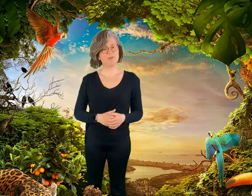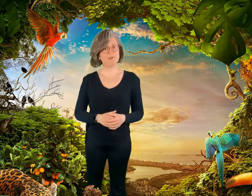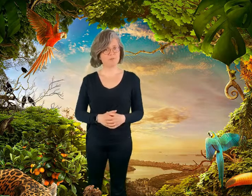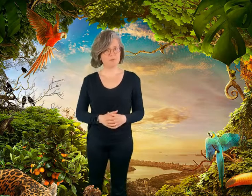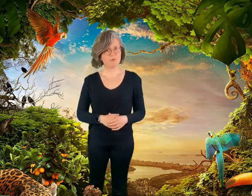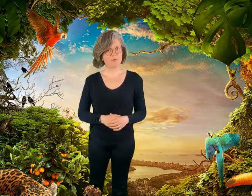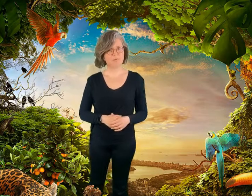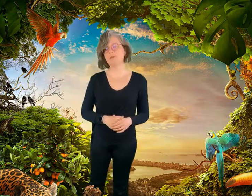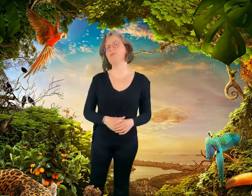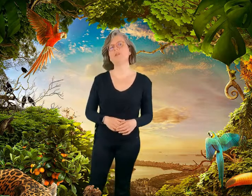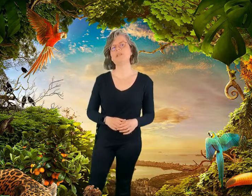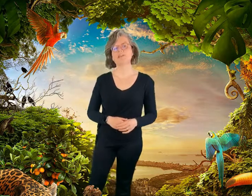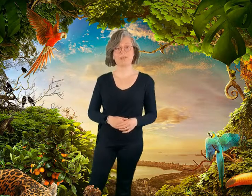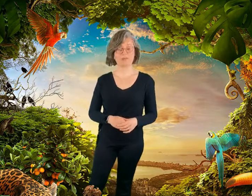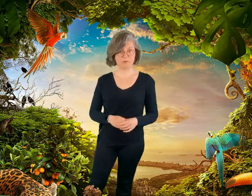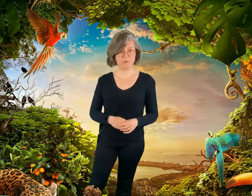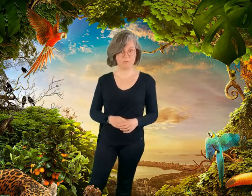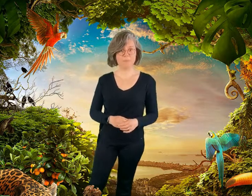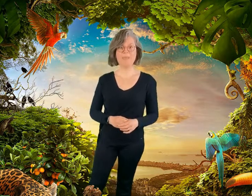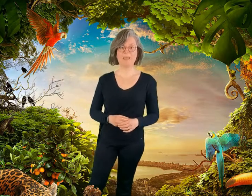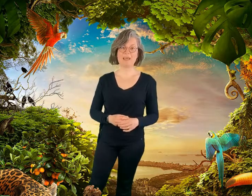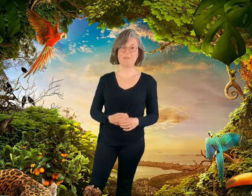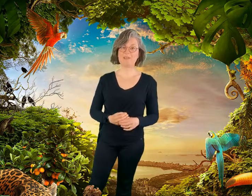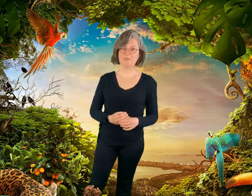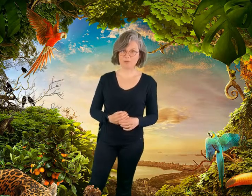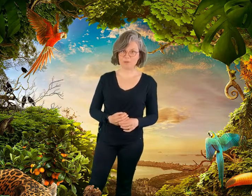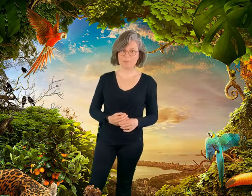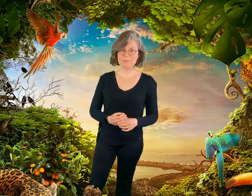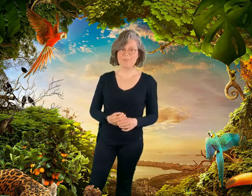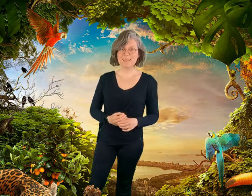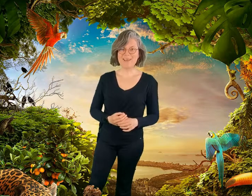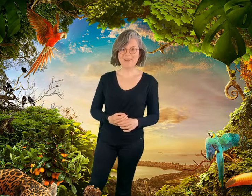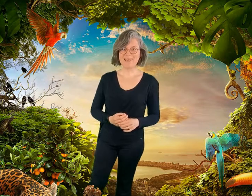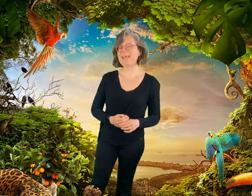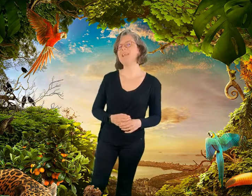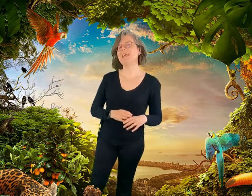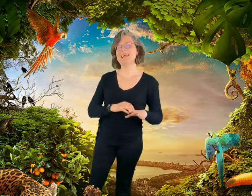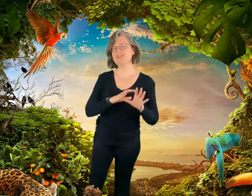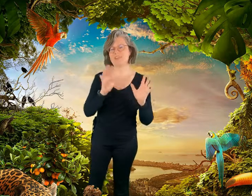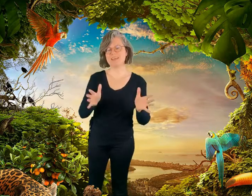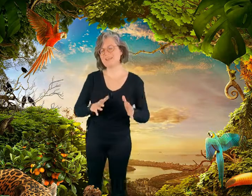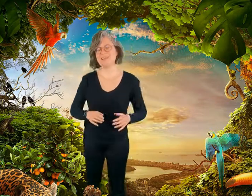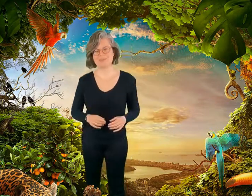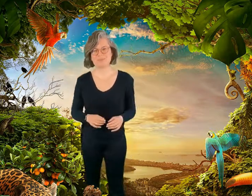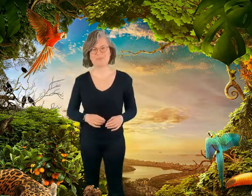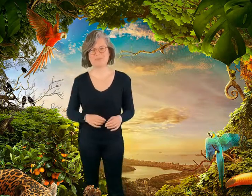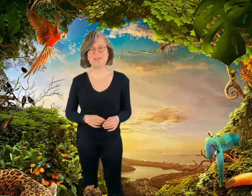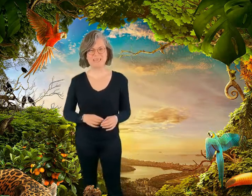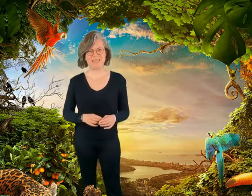het super leuk vinden als jullie dat dan gaan filmen en aan mij sturen. En ik zal de rest van de informatie even